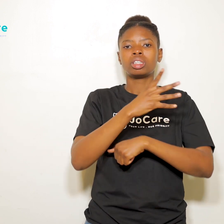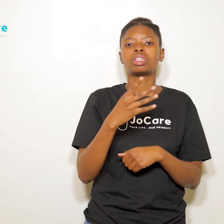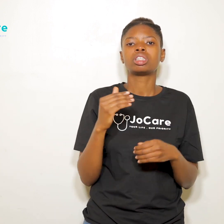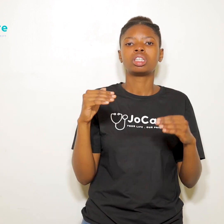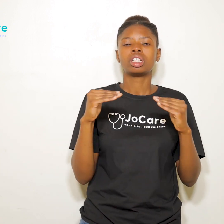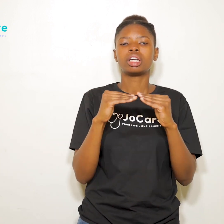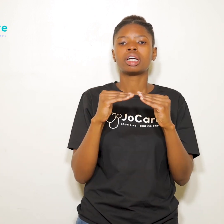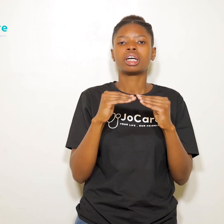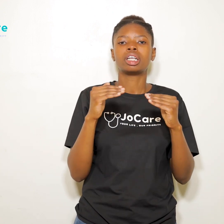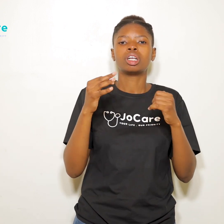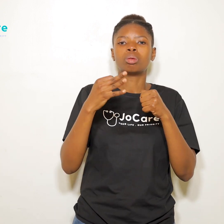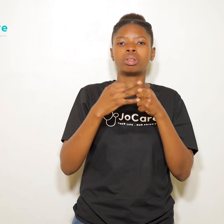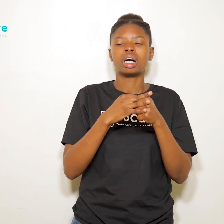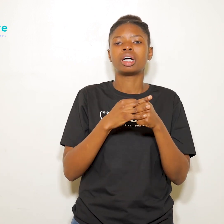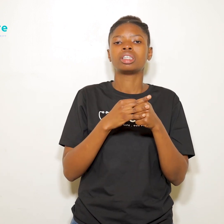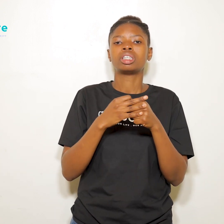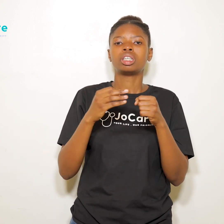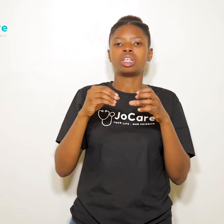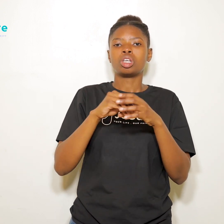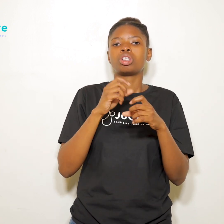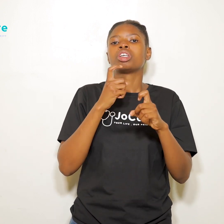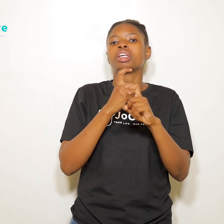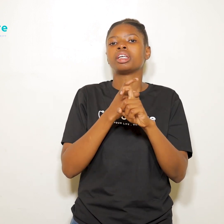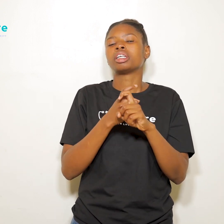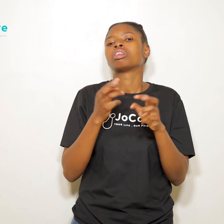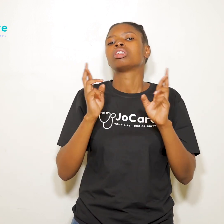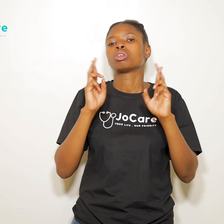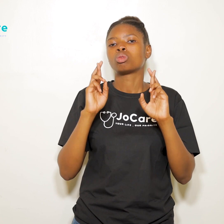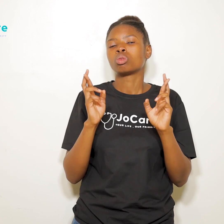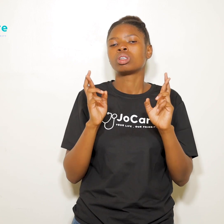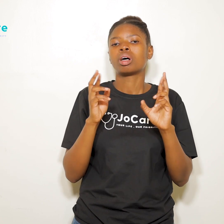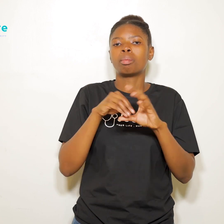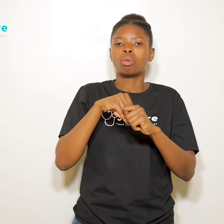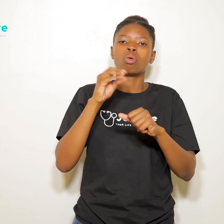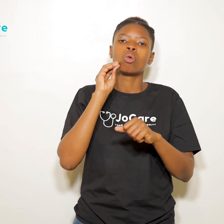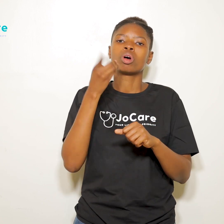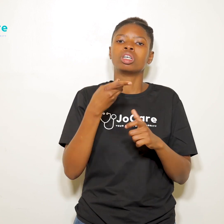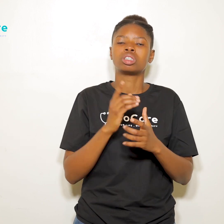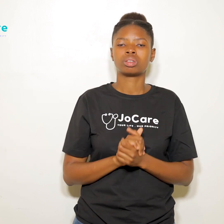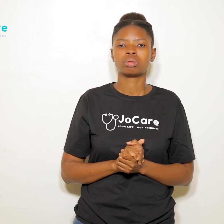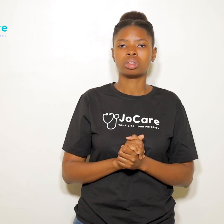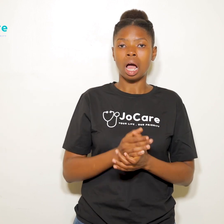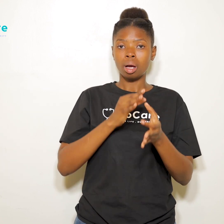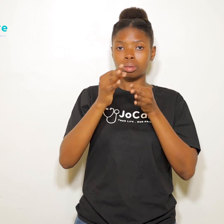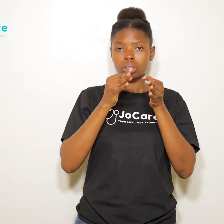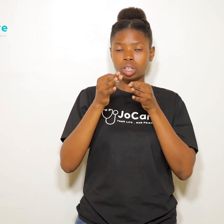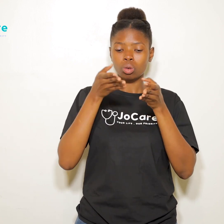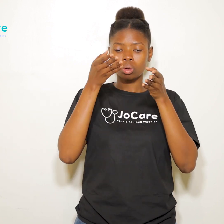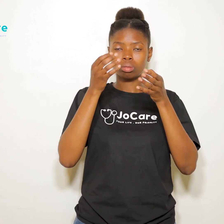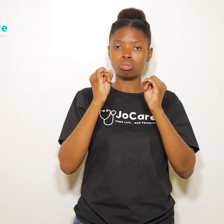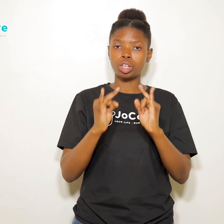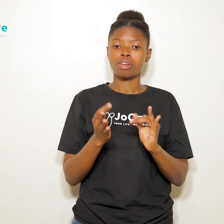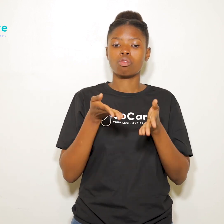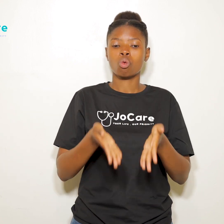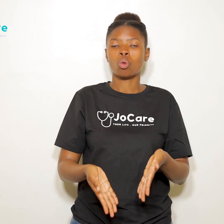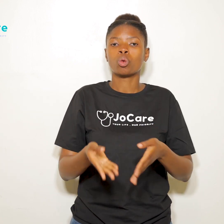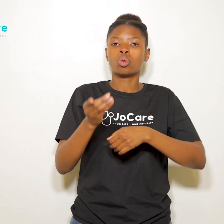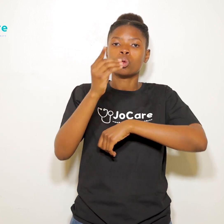9 y'uburumbuke mu kwezi. Ubivuze ngo niba uyu ari umunsi wa 14, yego, wenda dusupoze